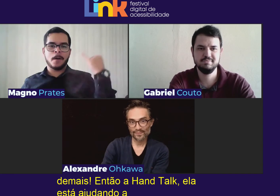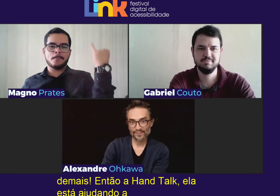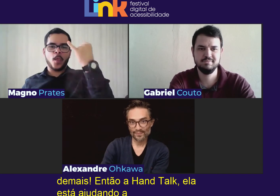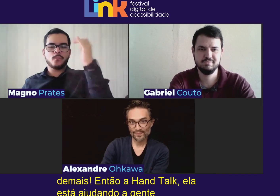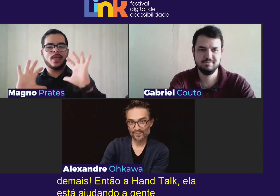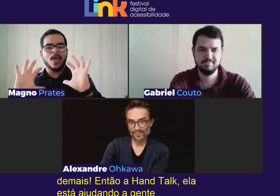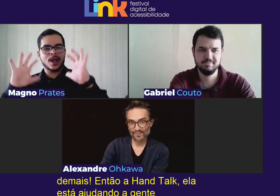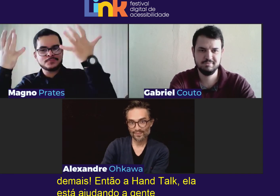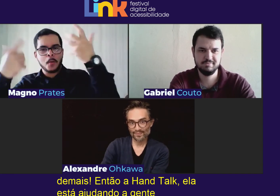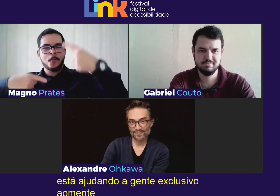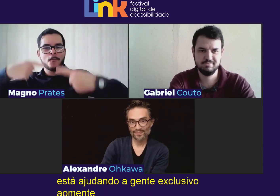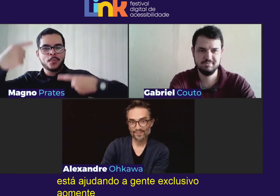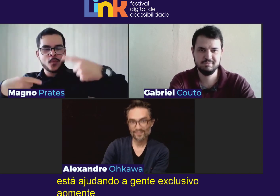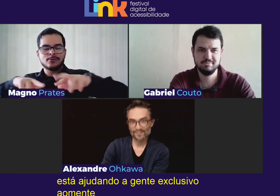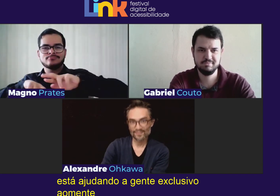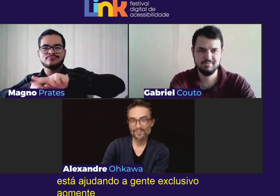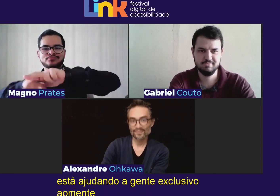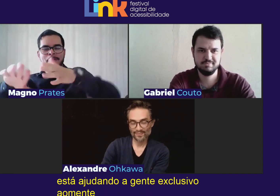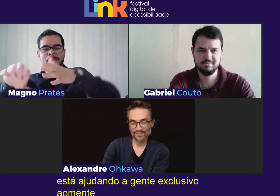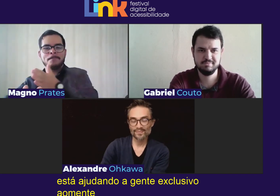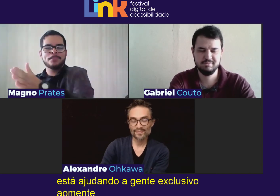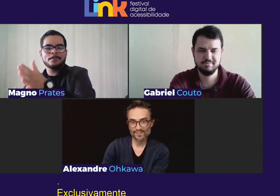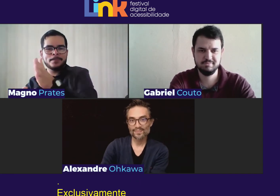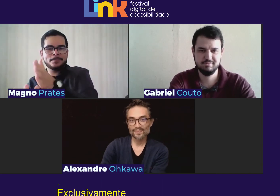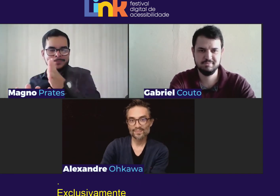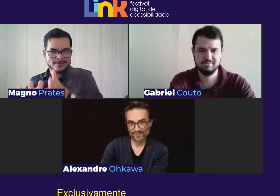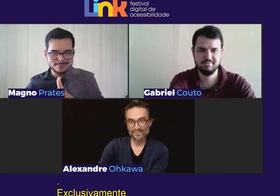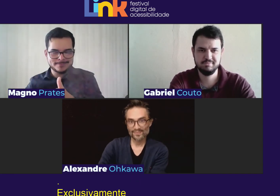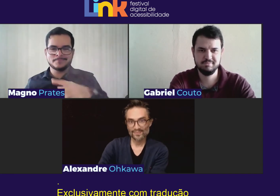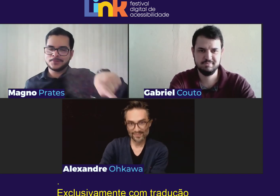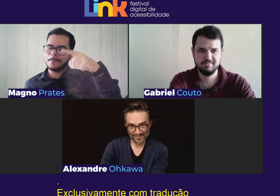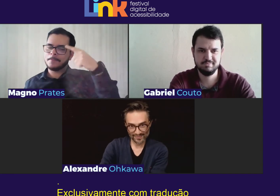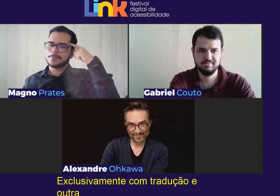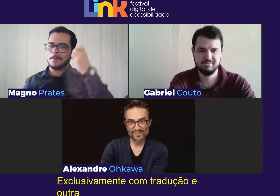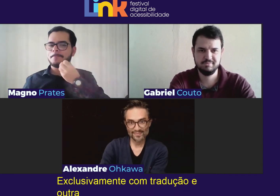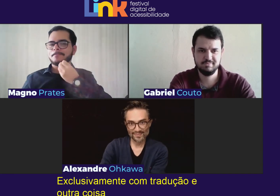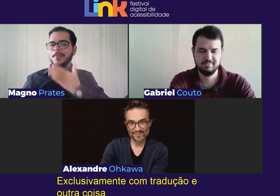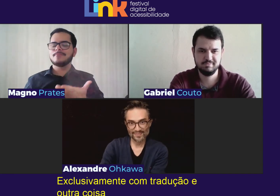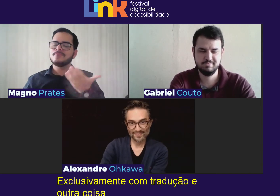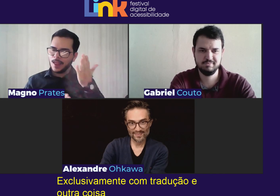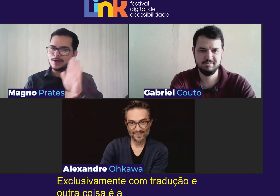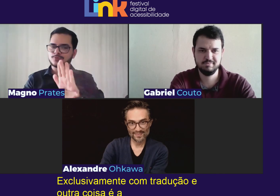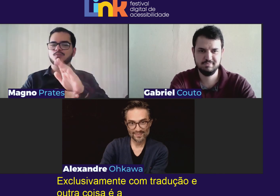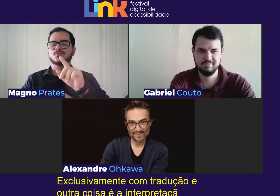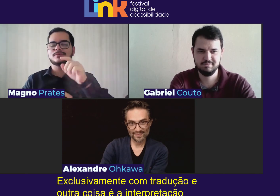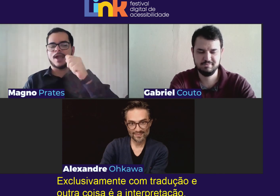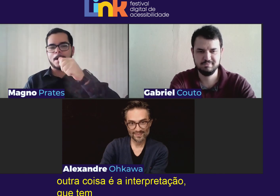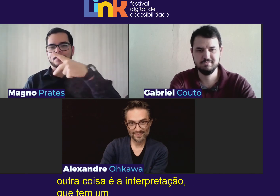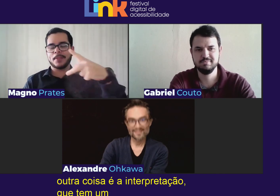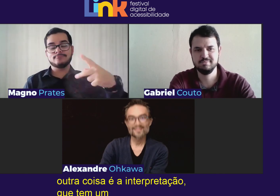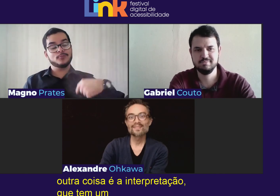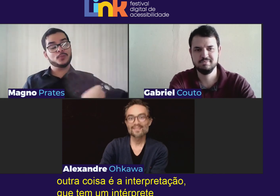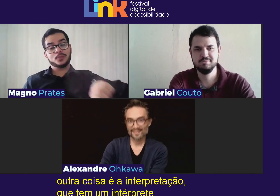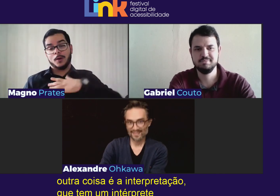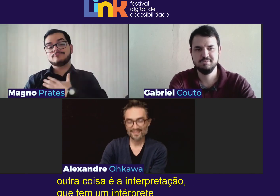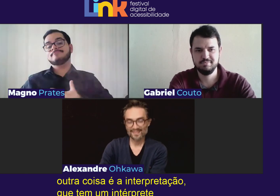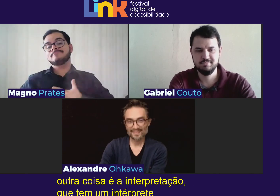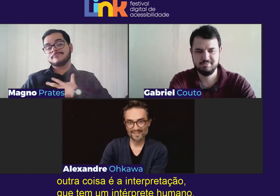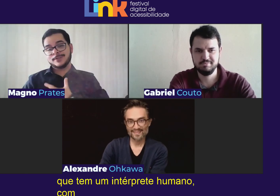outra coisa é a interpretação, que tem um intérprete humano com todas as suas especificidades técnicas, que também é extremamente importante. Então